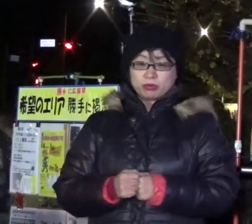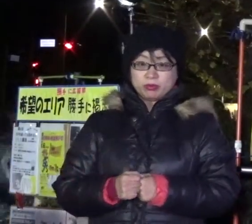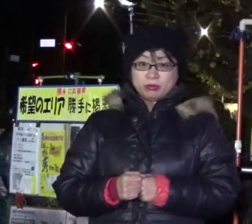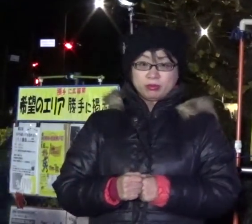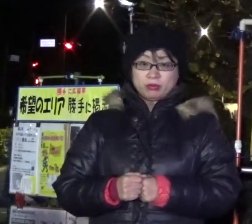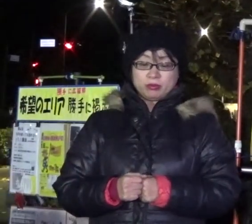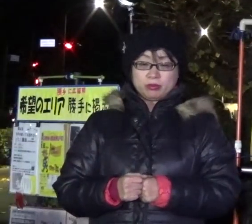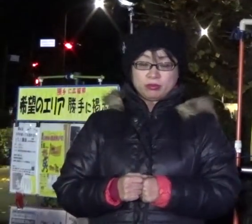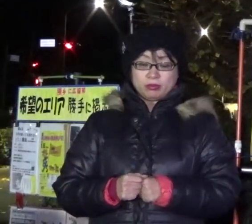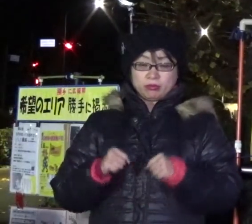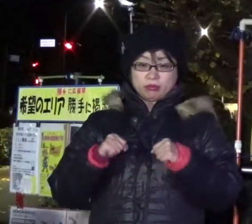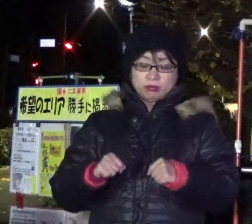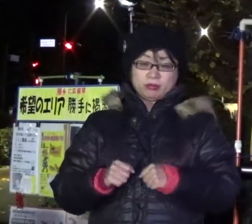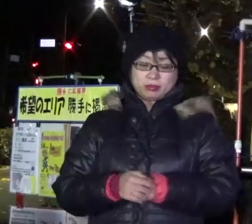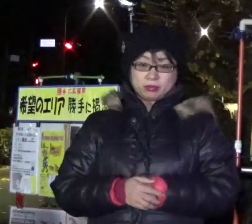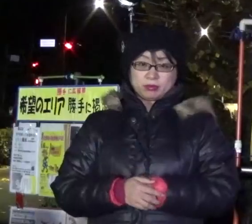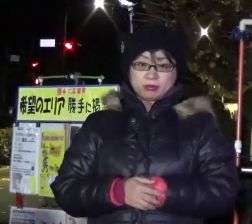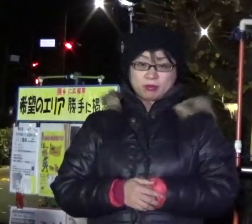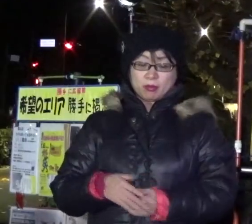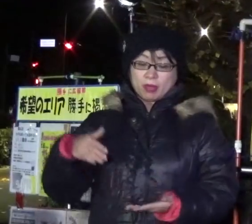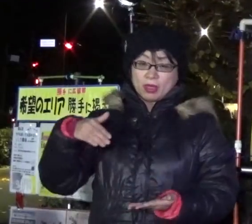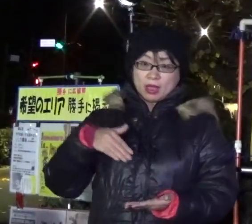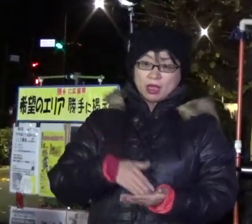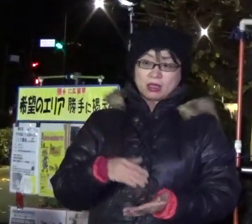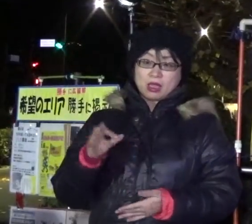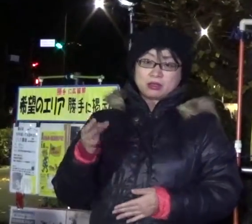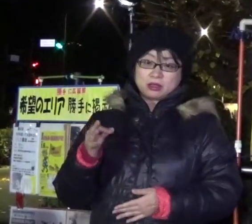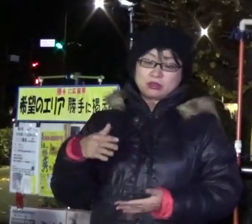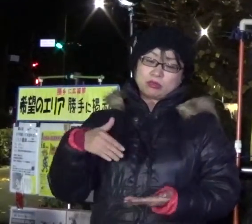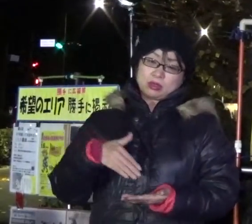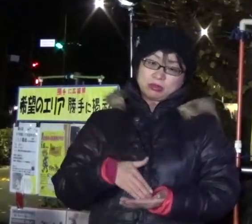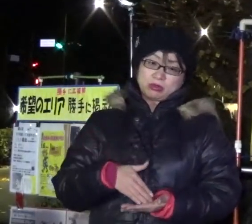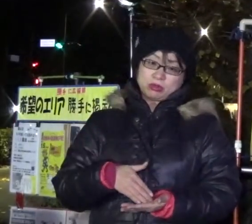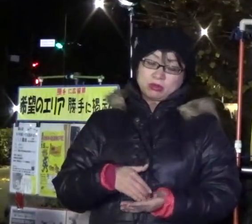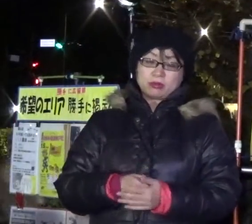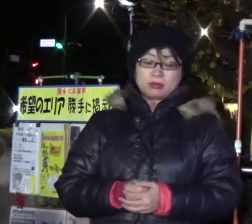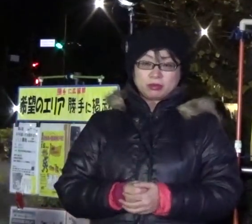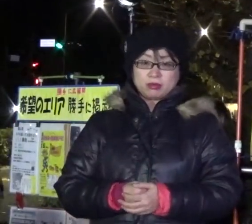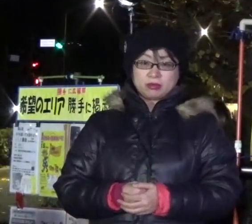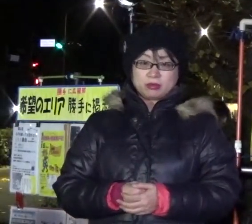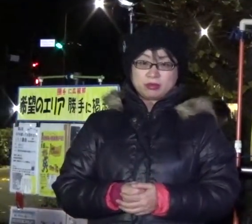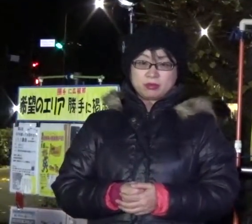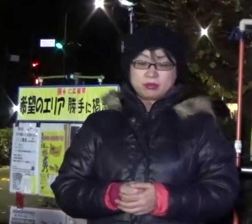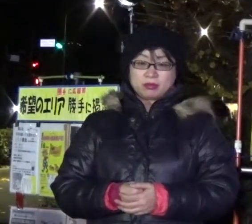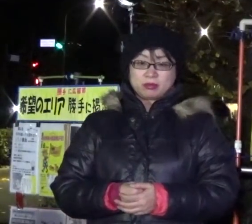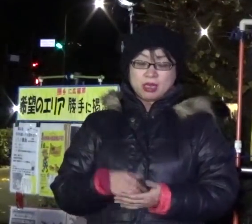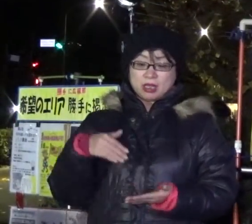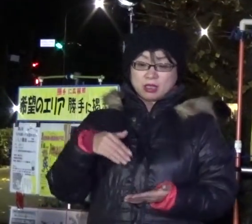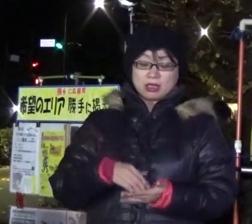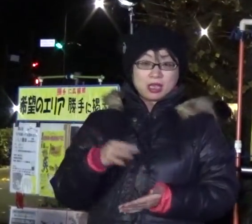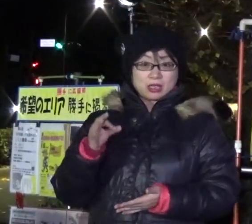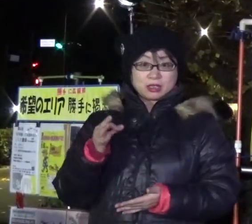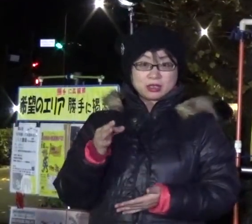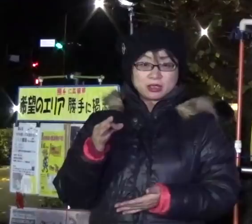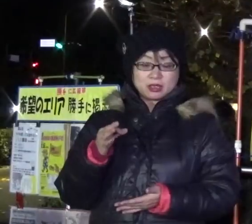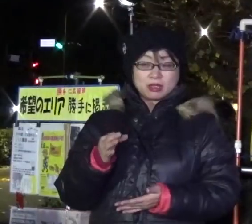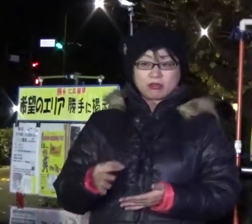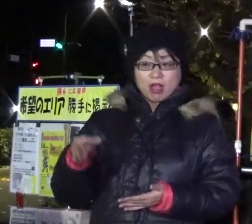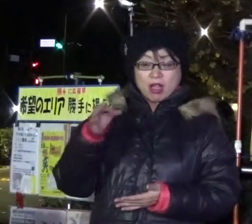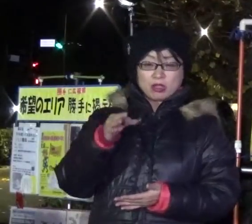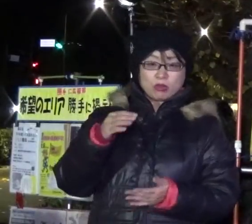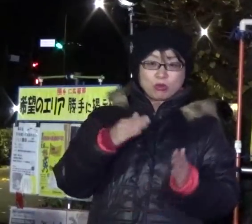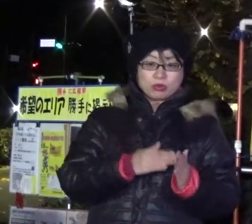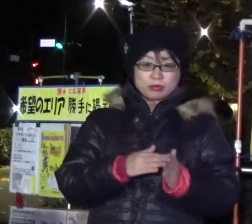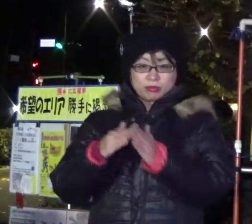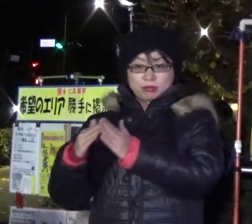で、最低賃金が低かったりするとそこをやめて最低賃金の高いところに移ったりしてます。